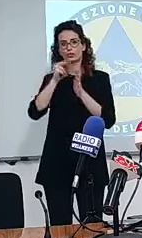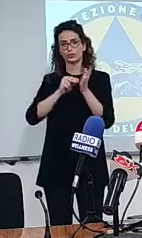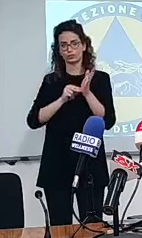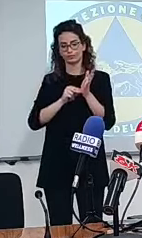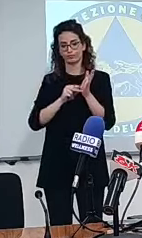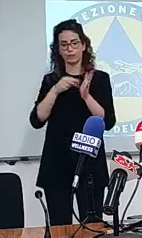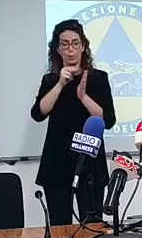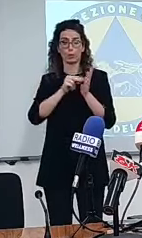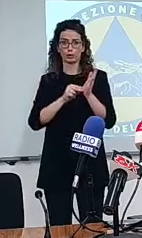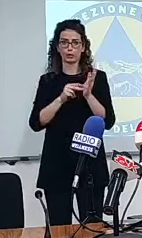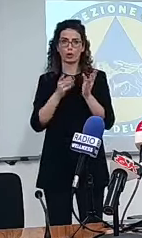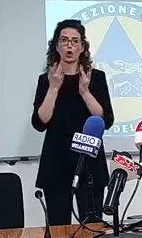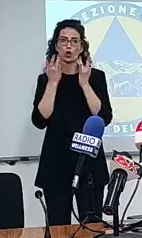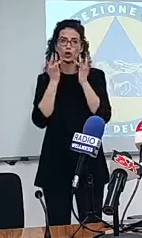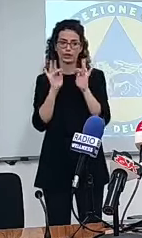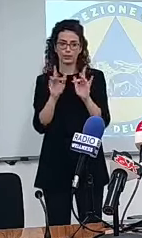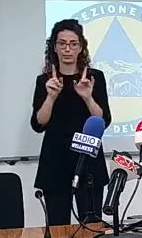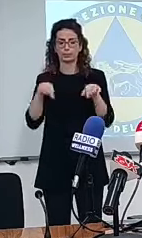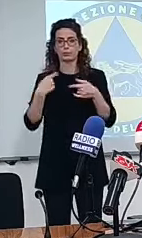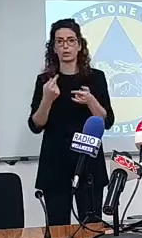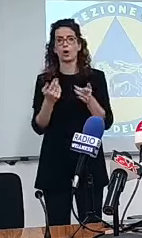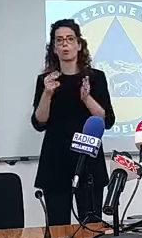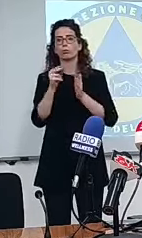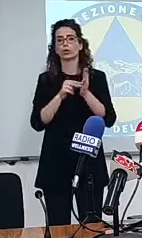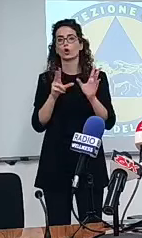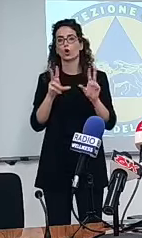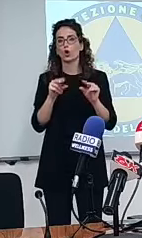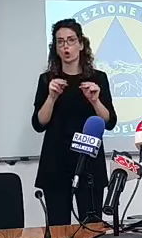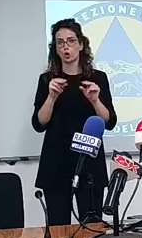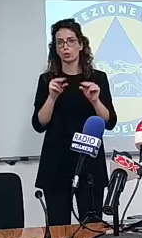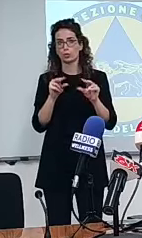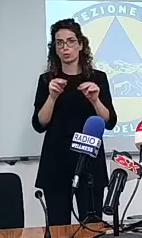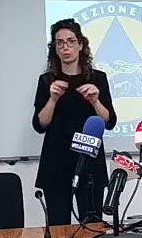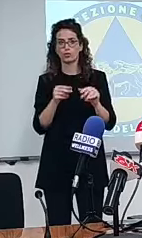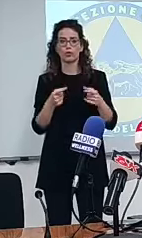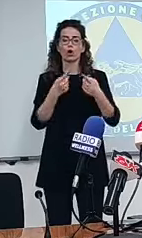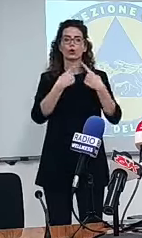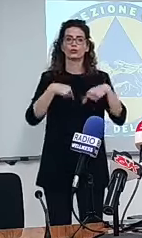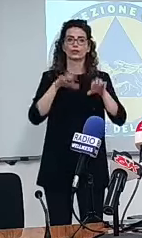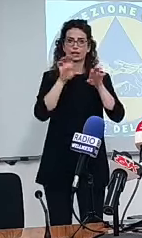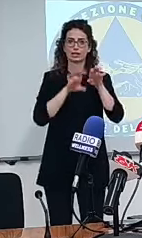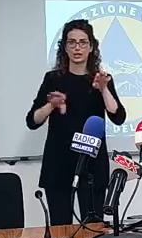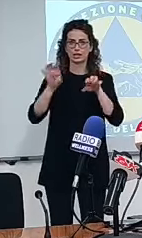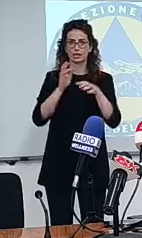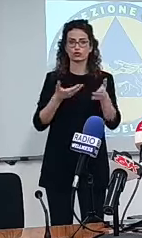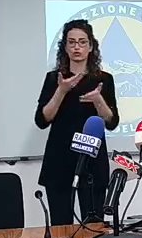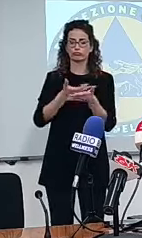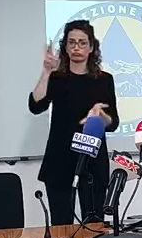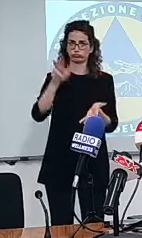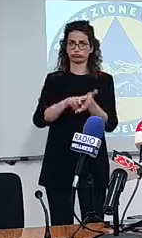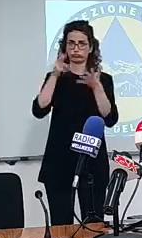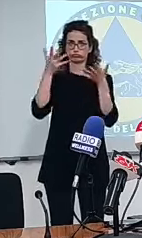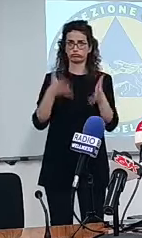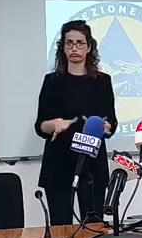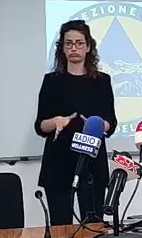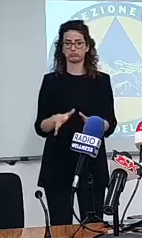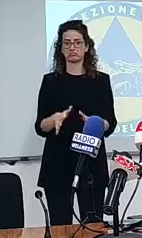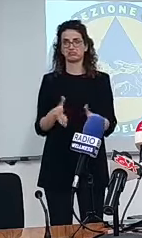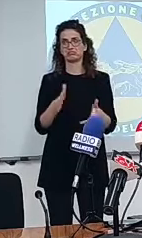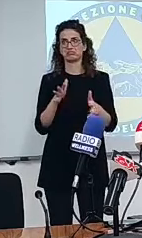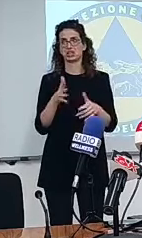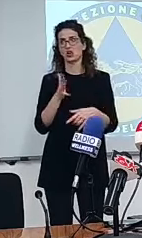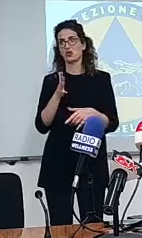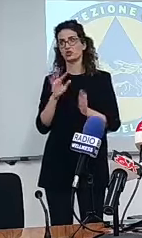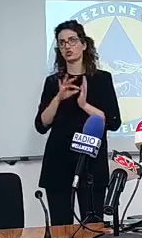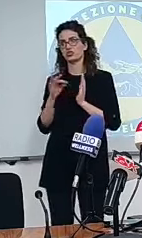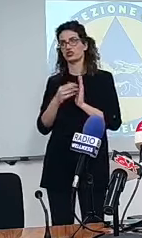protocollo. Poi il protocollo nuovo, quindi con le linee guida, è andato in conferenza delle regioni, approvato più o meno più di 15